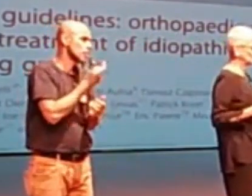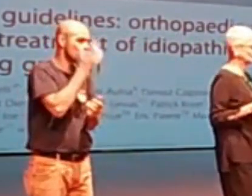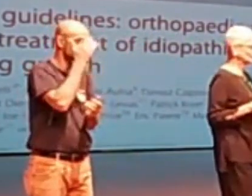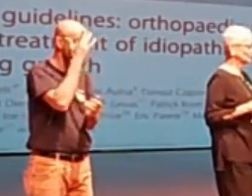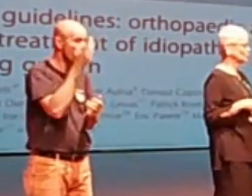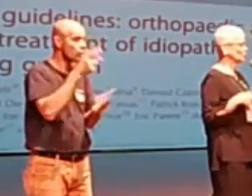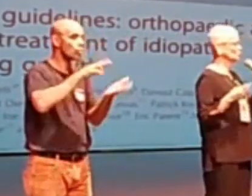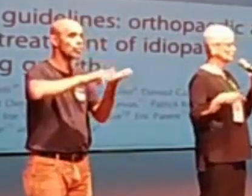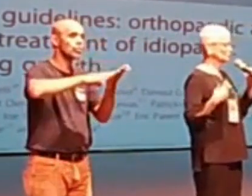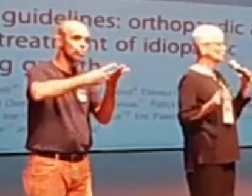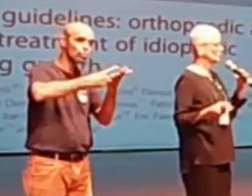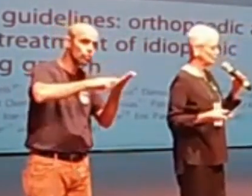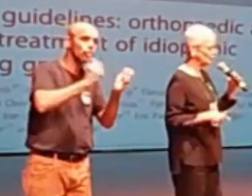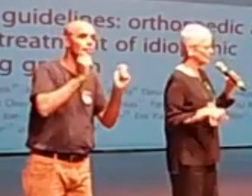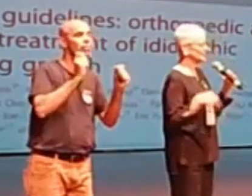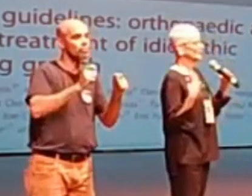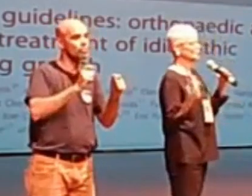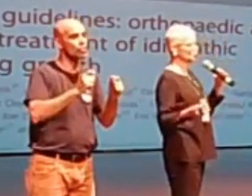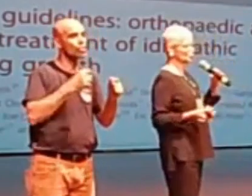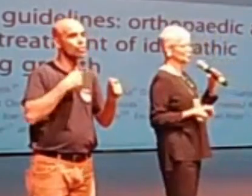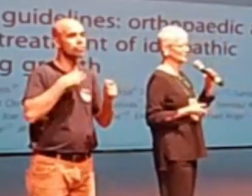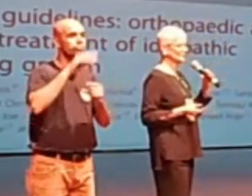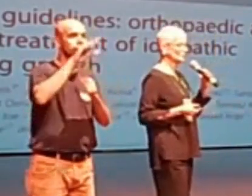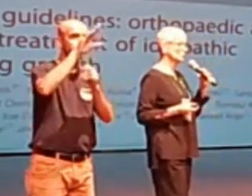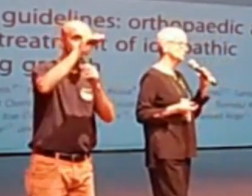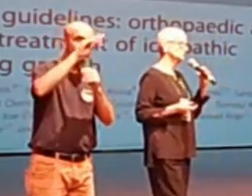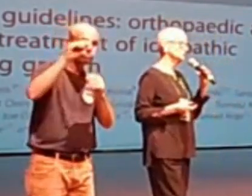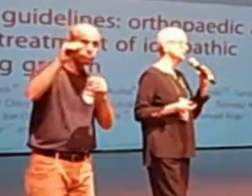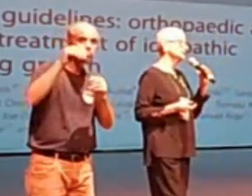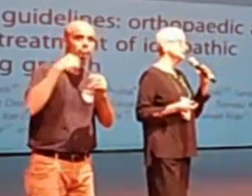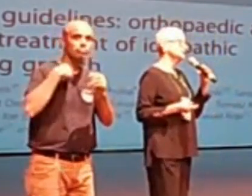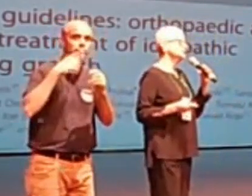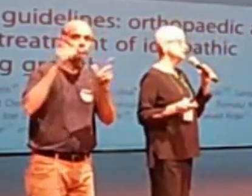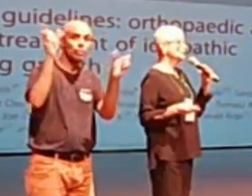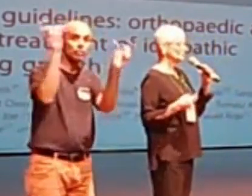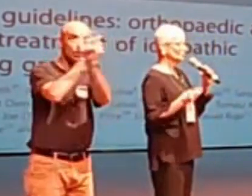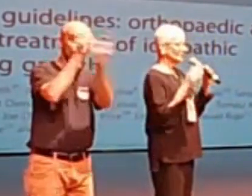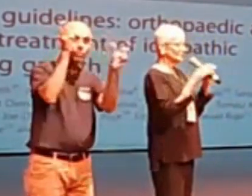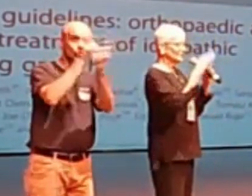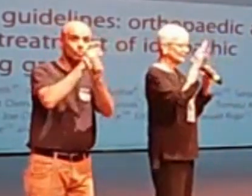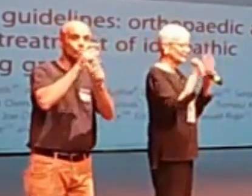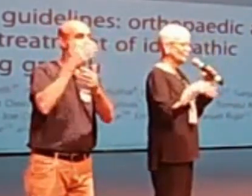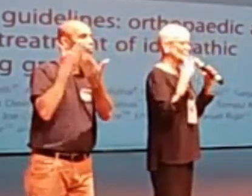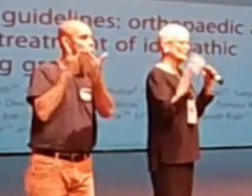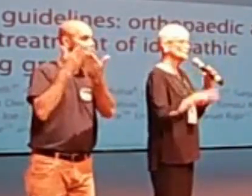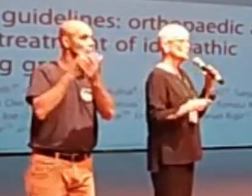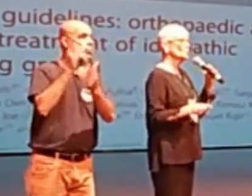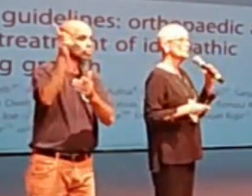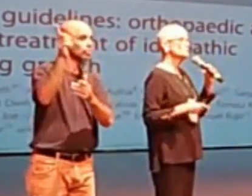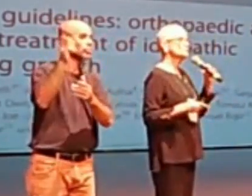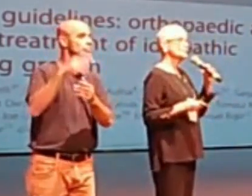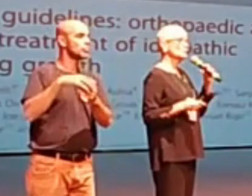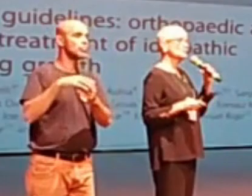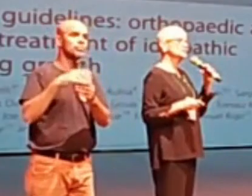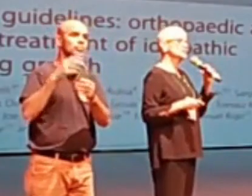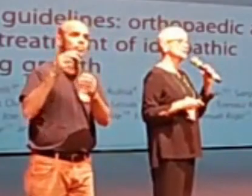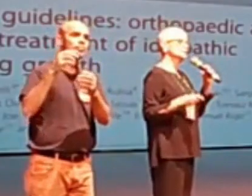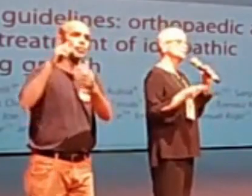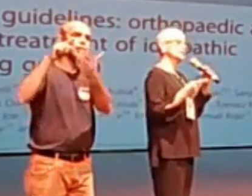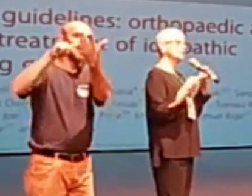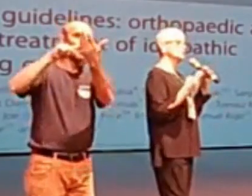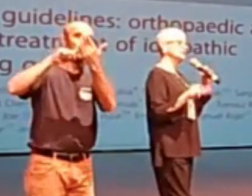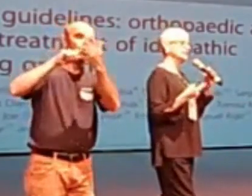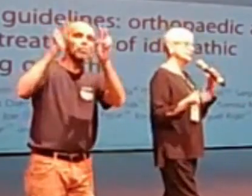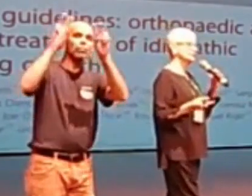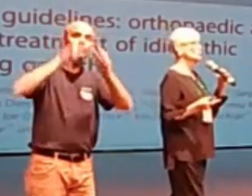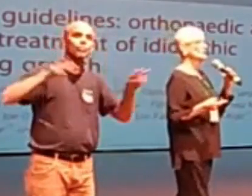que os anos passam, né, o Google Tradutor melhora, tem alguns outros que são bons, e eu acho importante que ele dá uma visão bem geral,